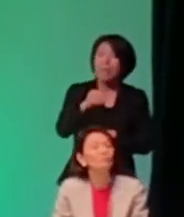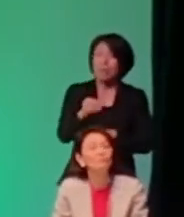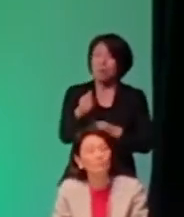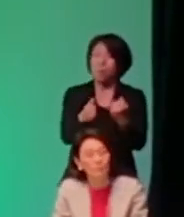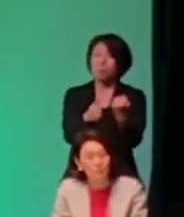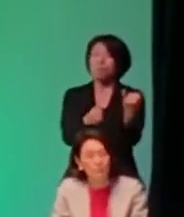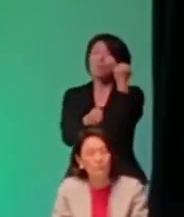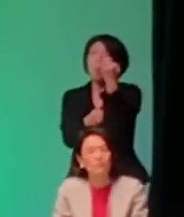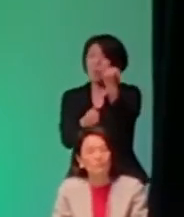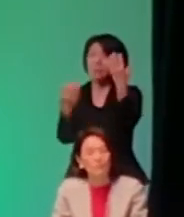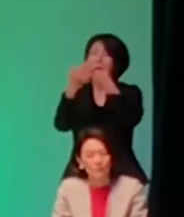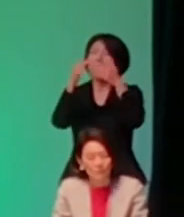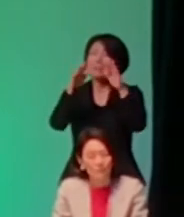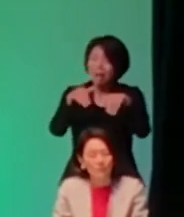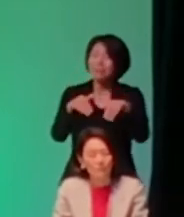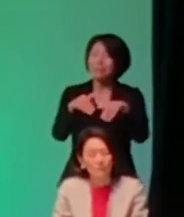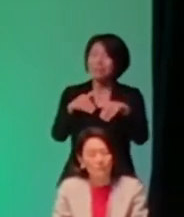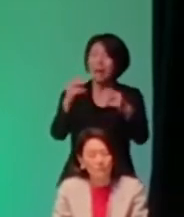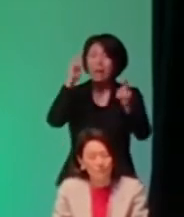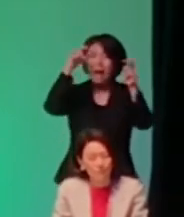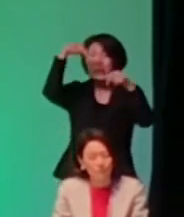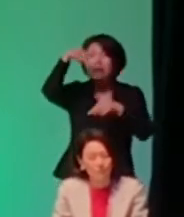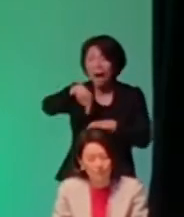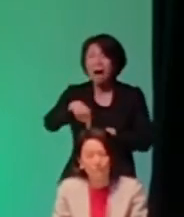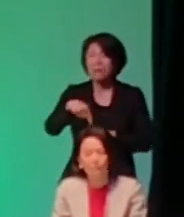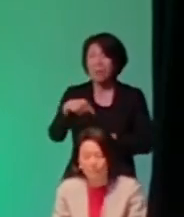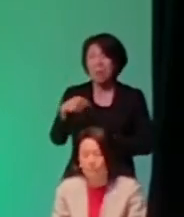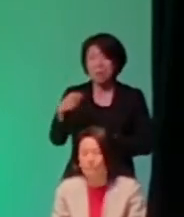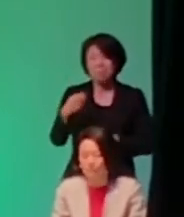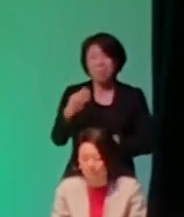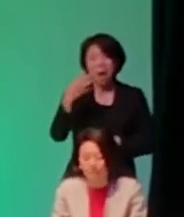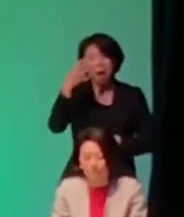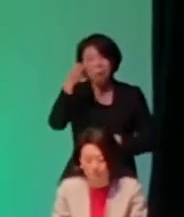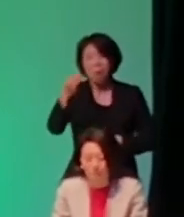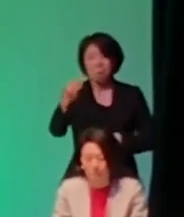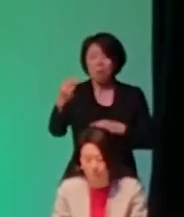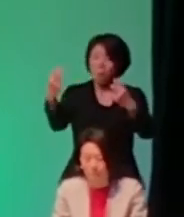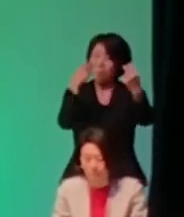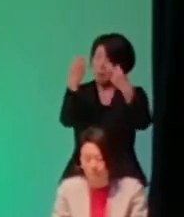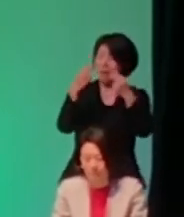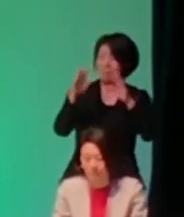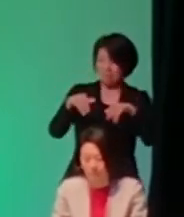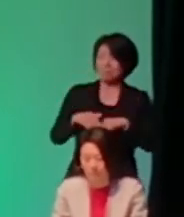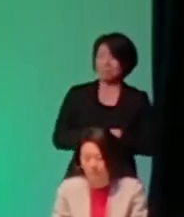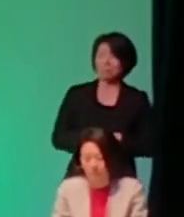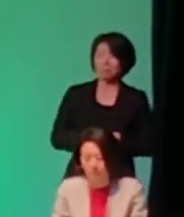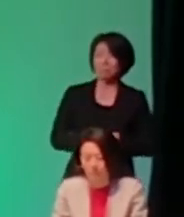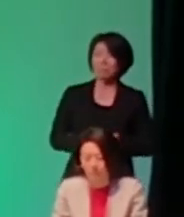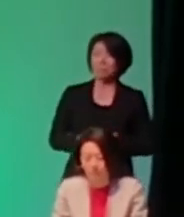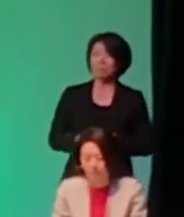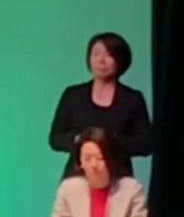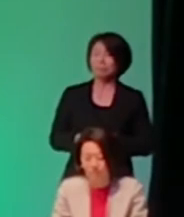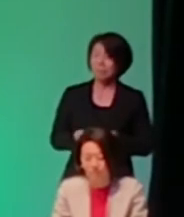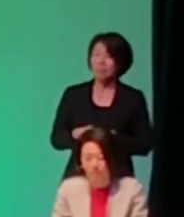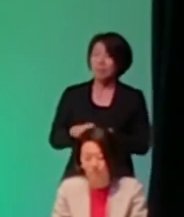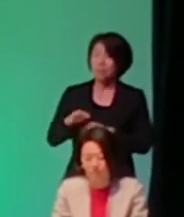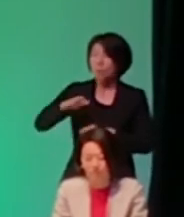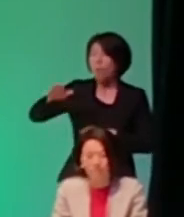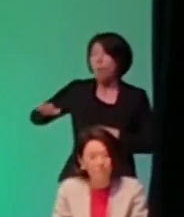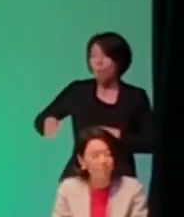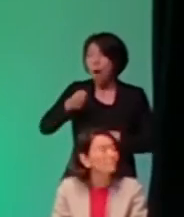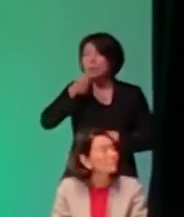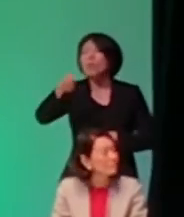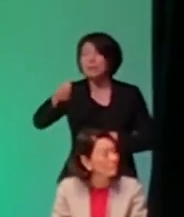に社内ではなんかすごく関心を持たれてしまいまして、である時その後輩の記者